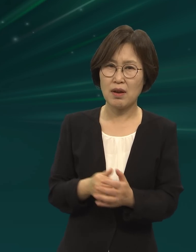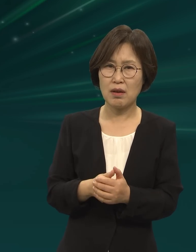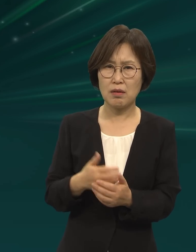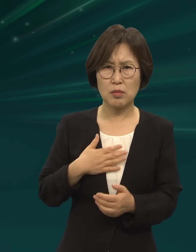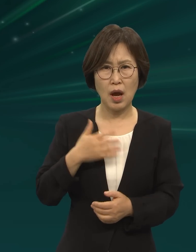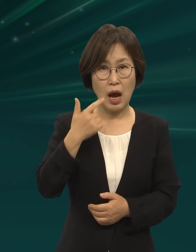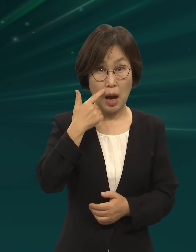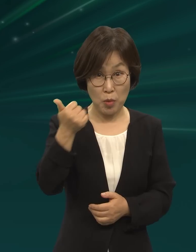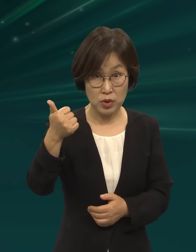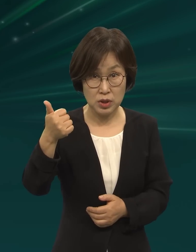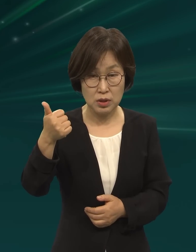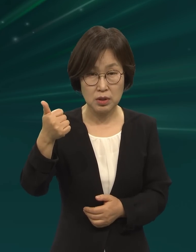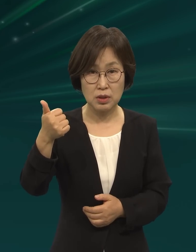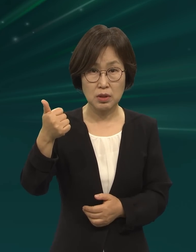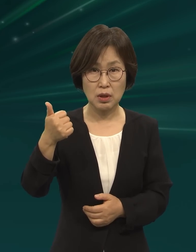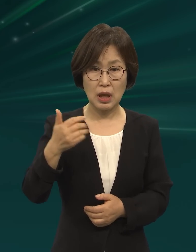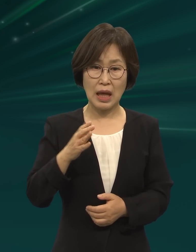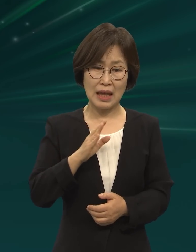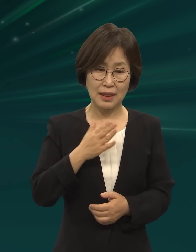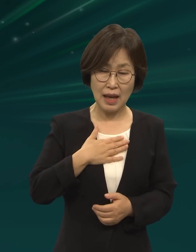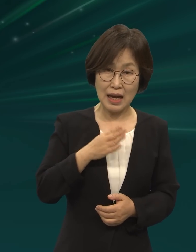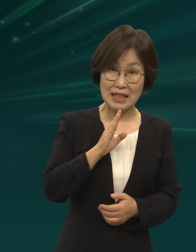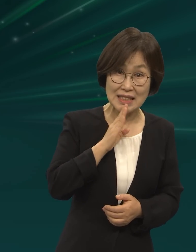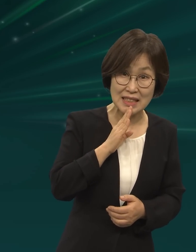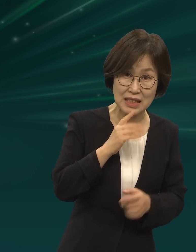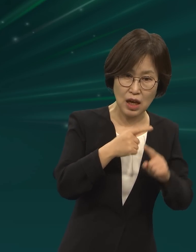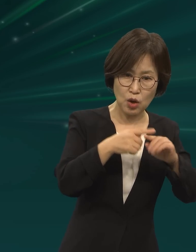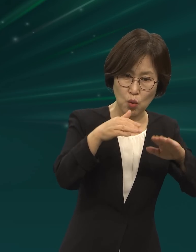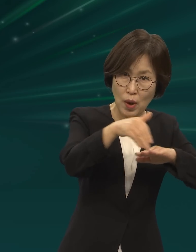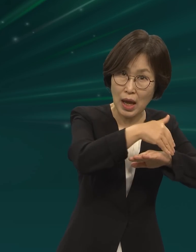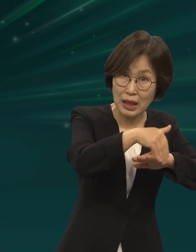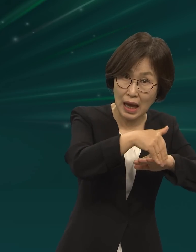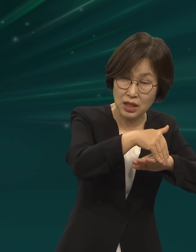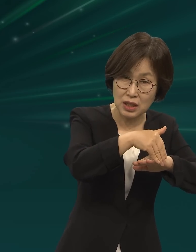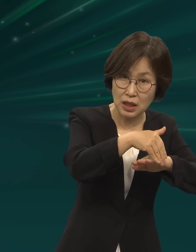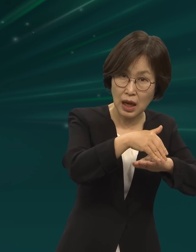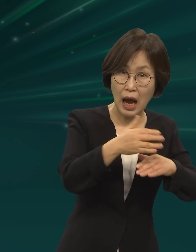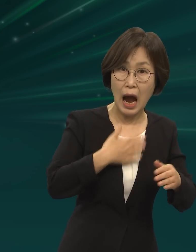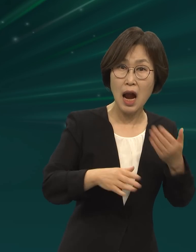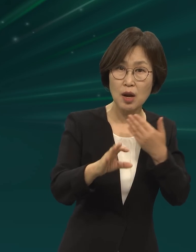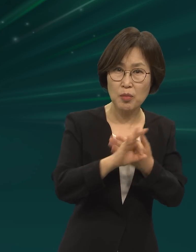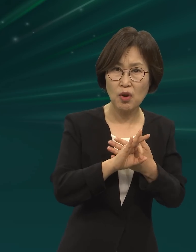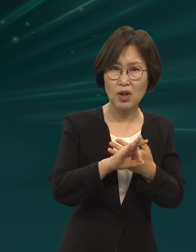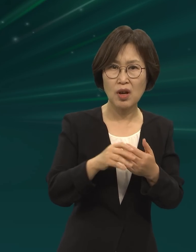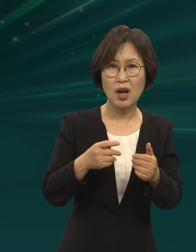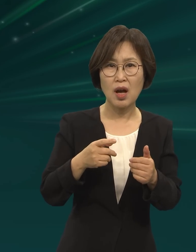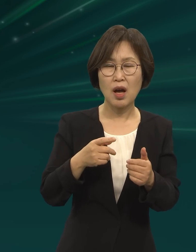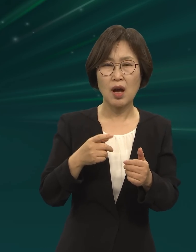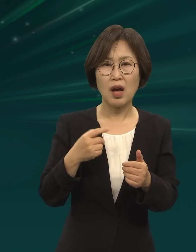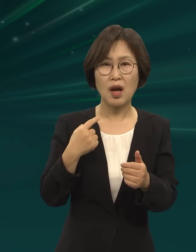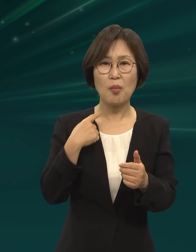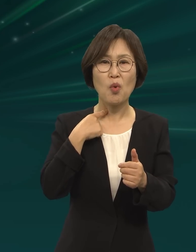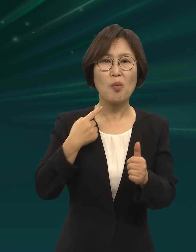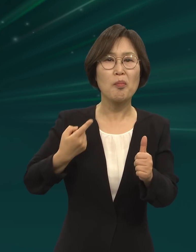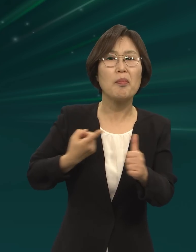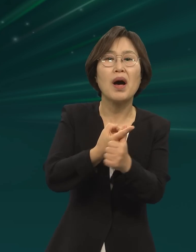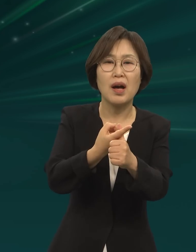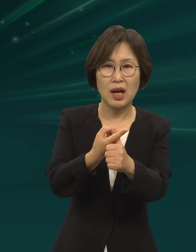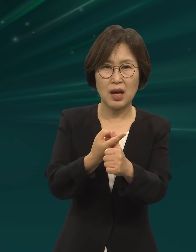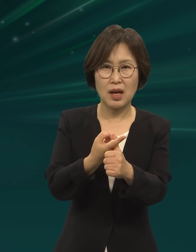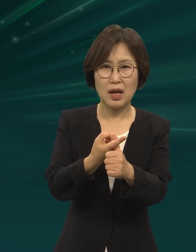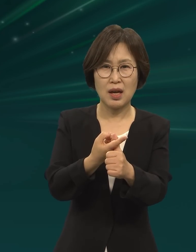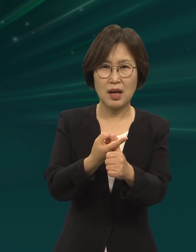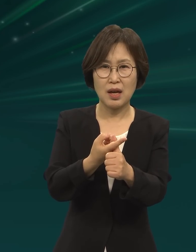아빠가 만약에 네가 교회 가면 네 목을 나 잘라줄 거야, 그런 사람이었습니다.